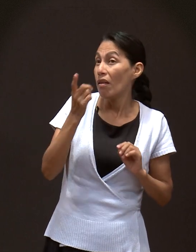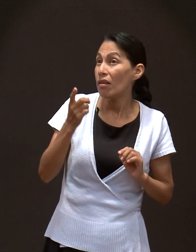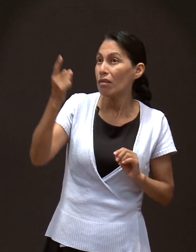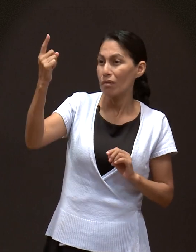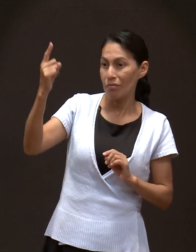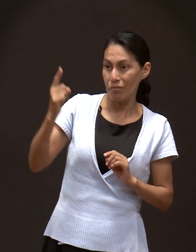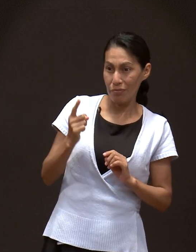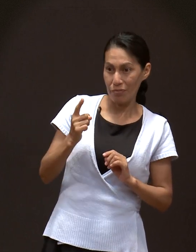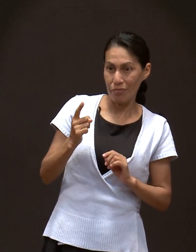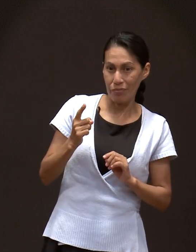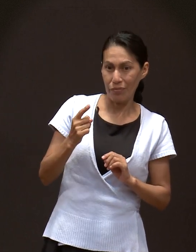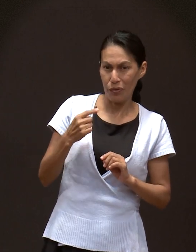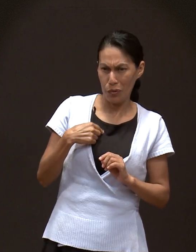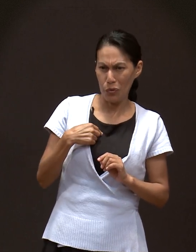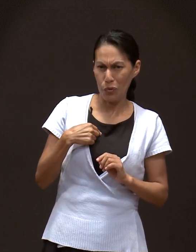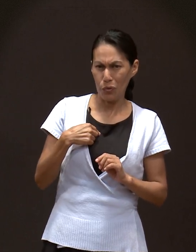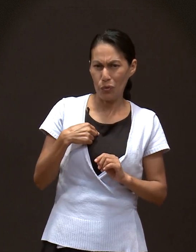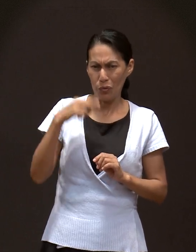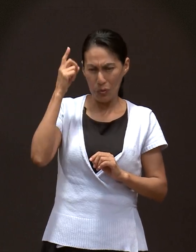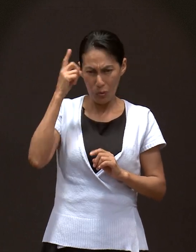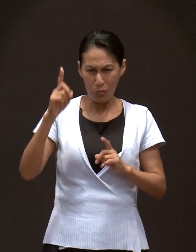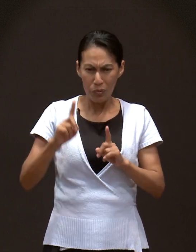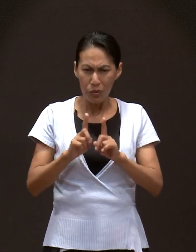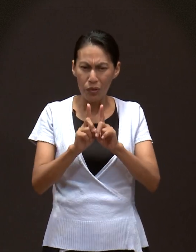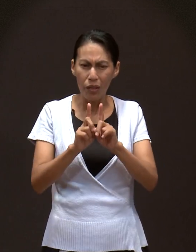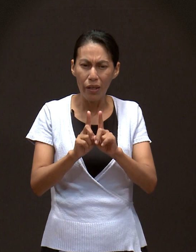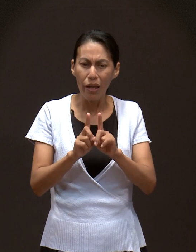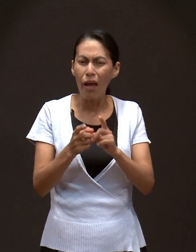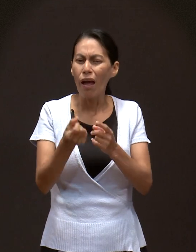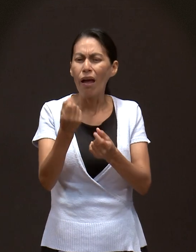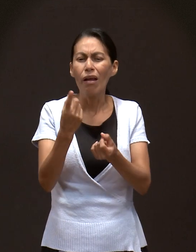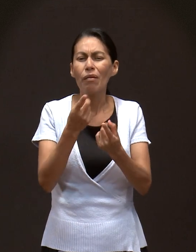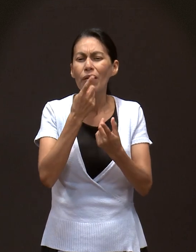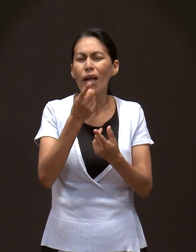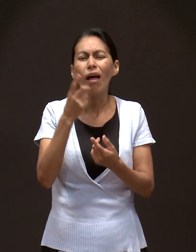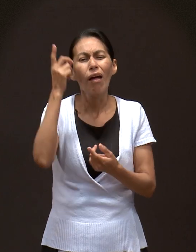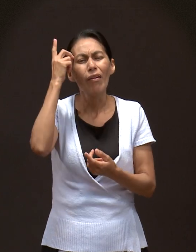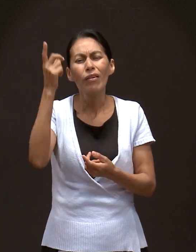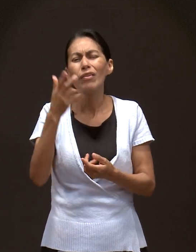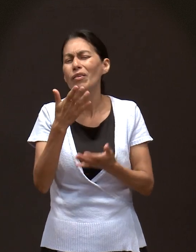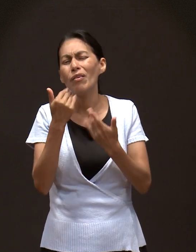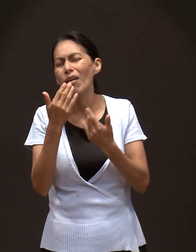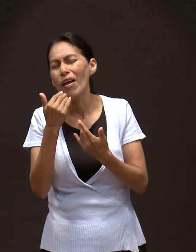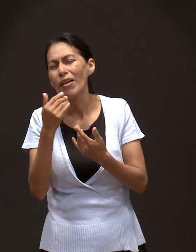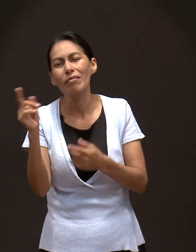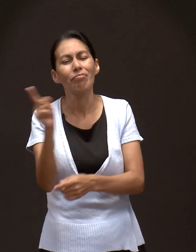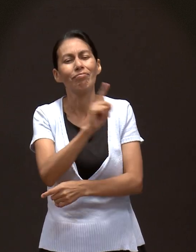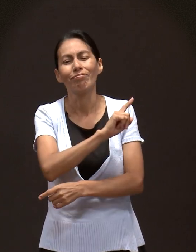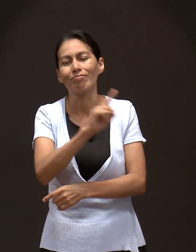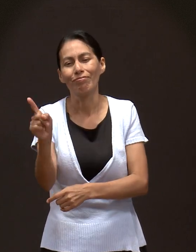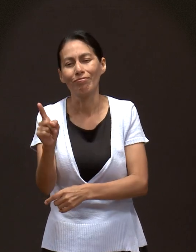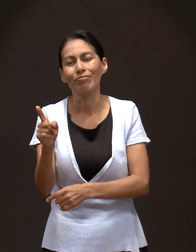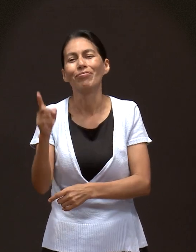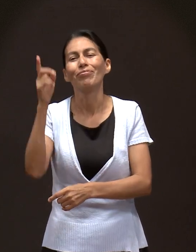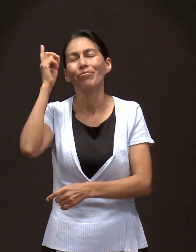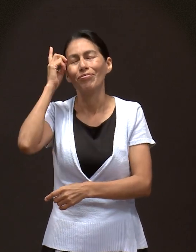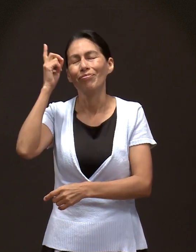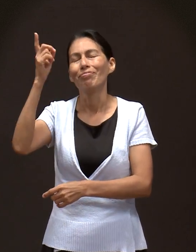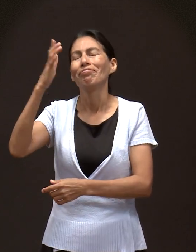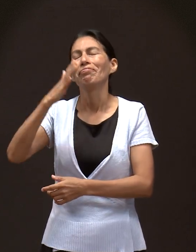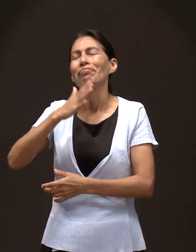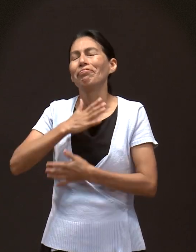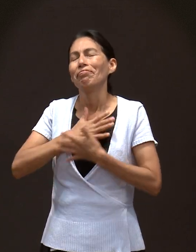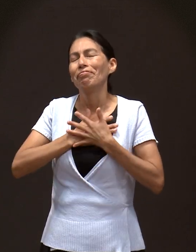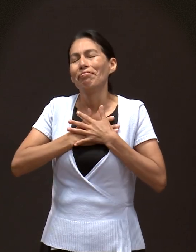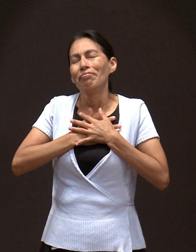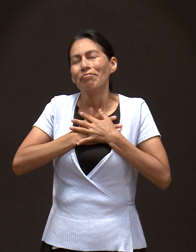me puede venir a decir ahorita, justo ahora en mi momento que pasé con Dios, que me vengan a decir, no, es que Dios, no, no, no, yo creo en un Dios